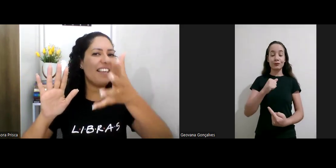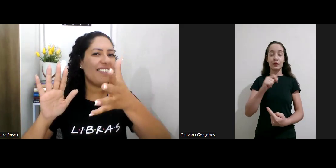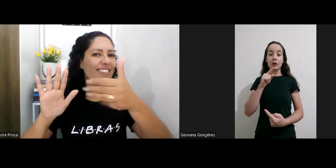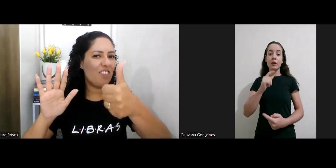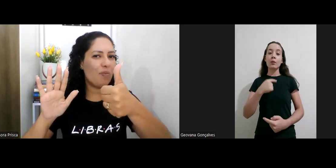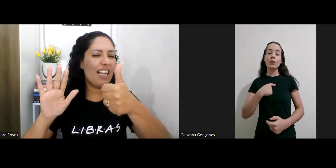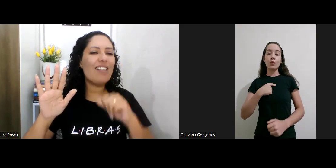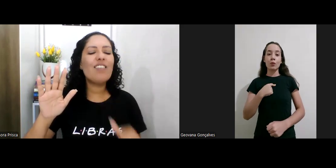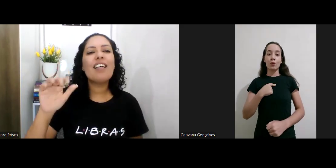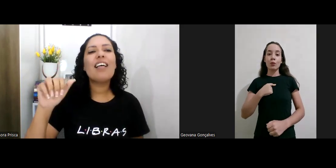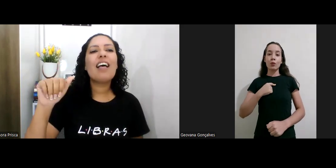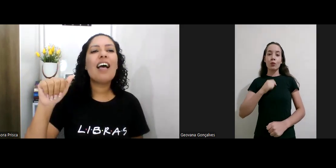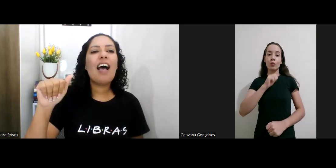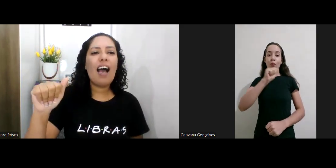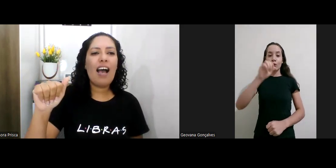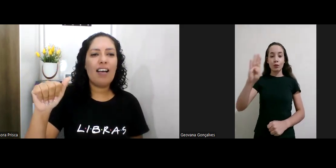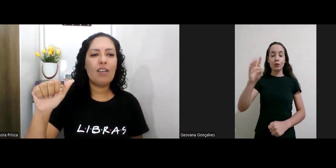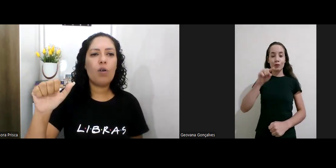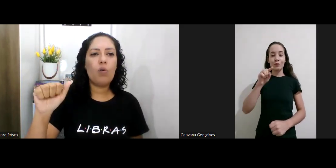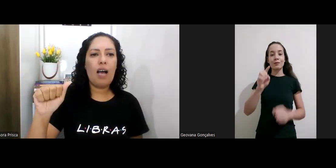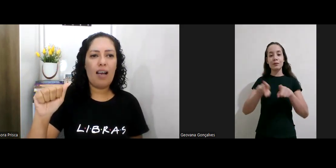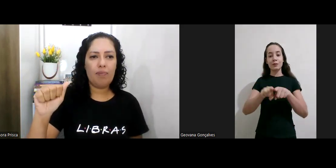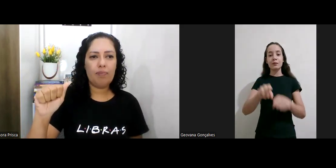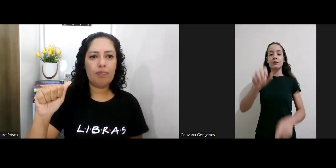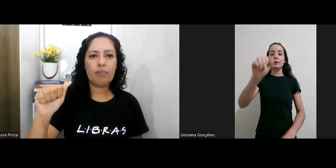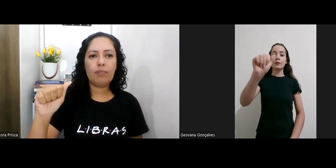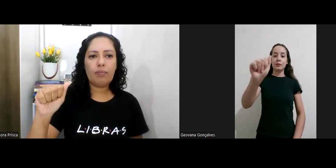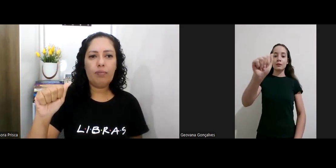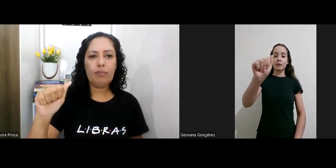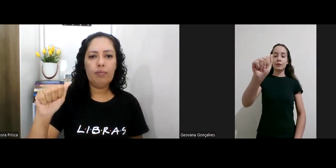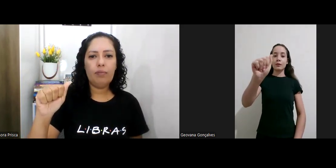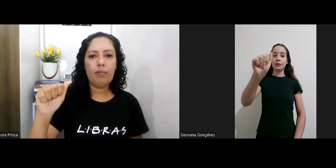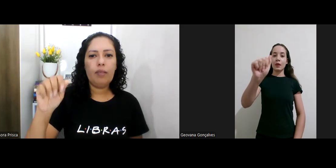aí também. Combinado? A ou A,